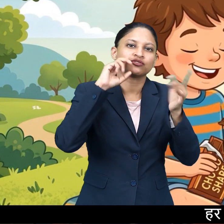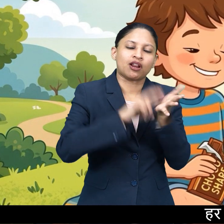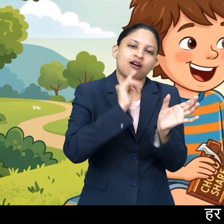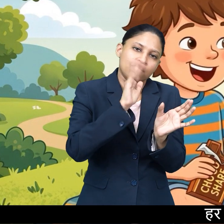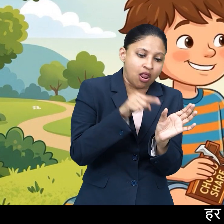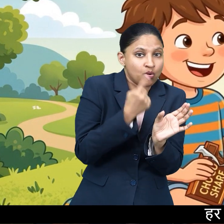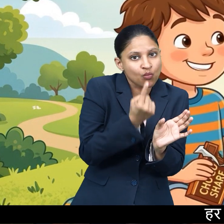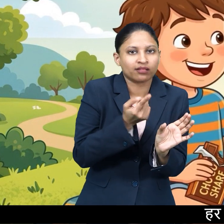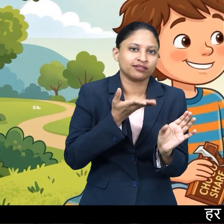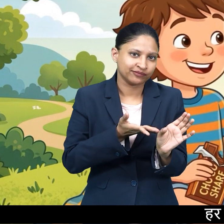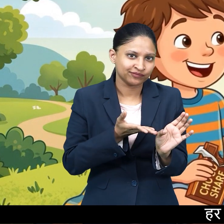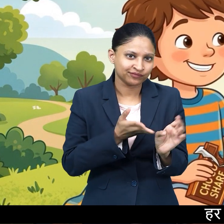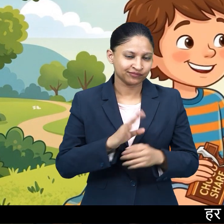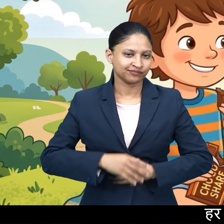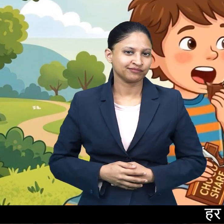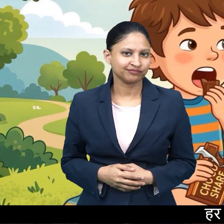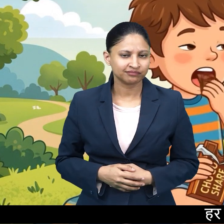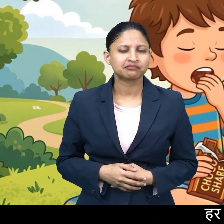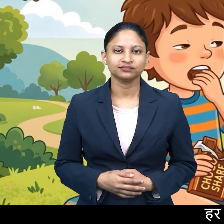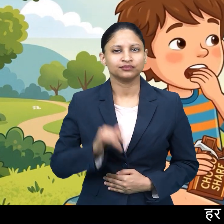हर टुकड़ा भी एक अंश होता है।